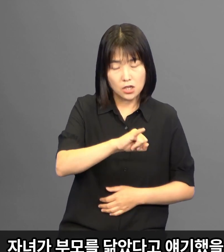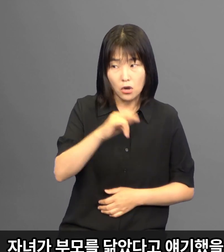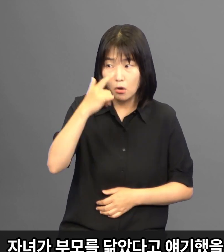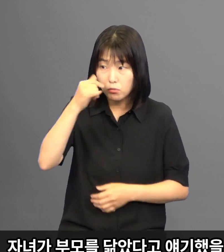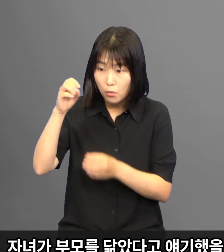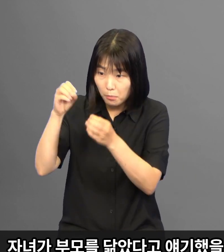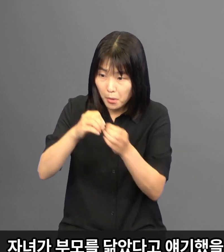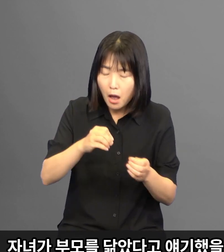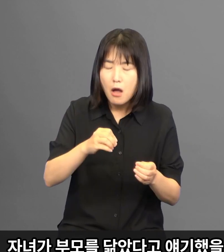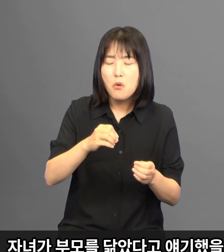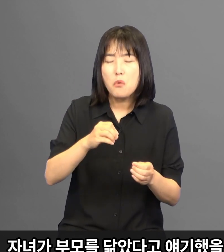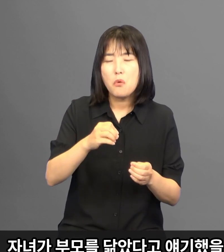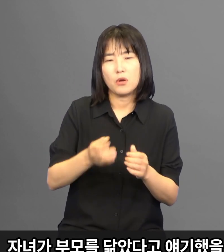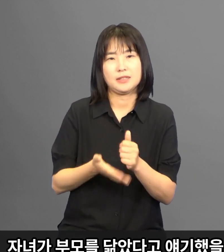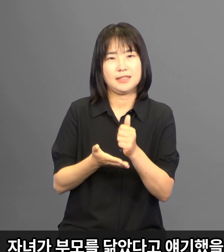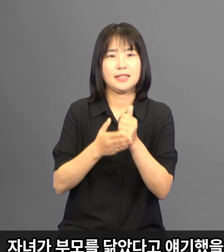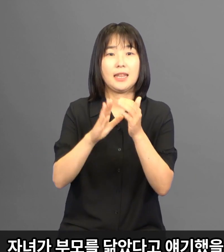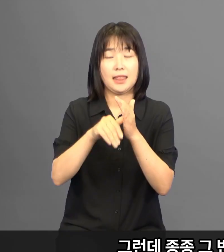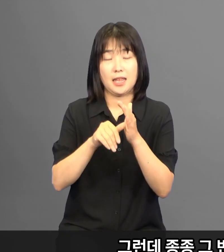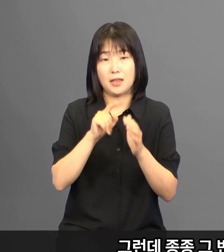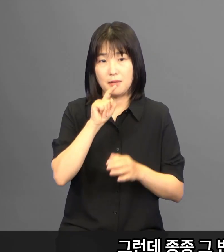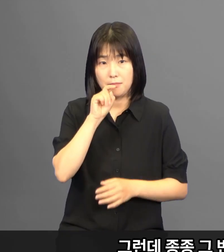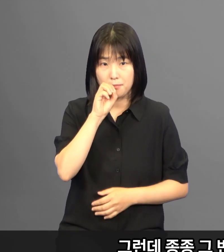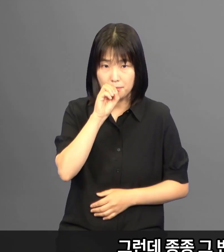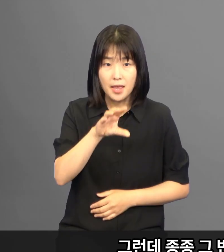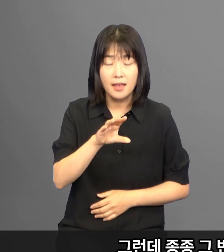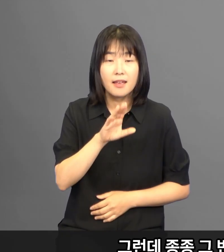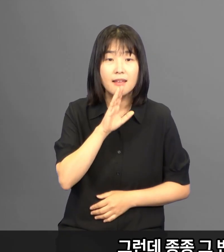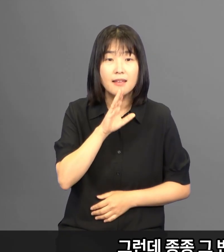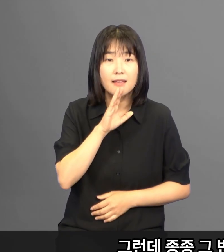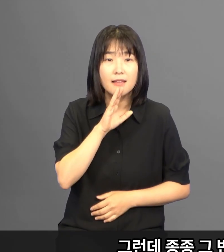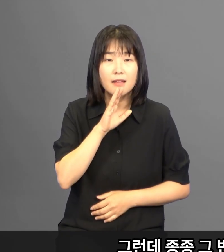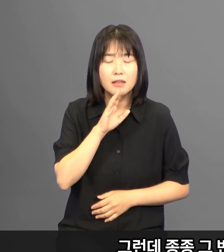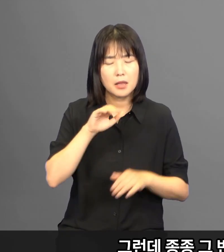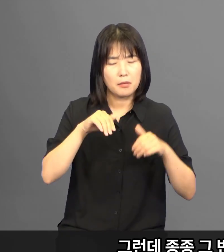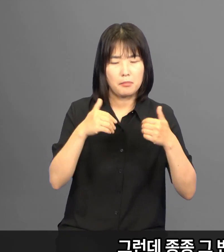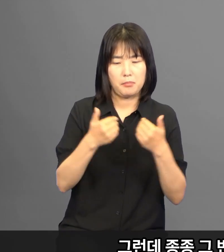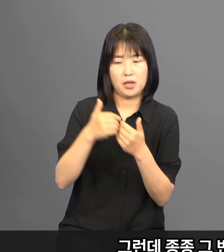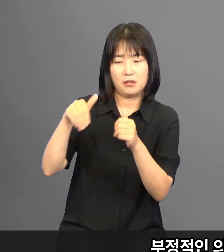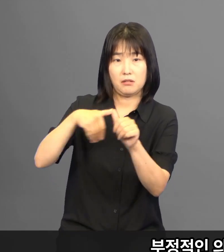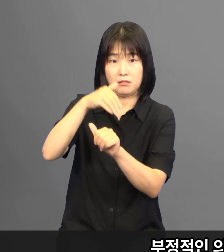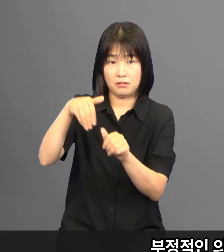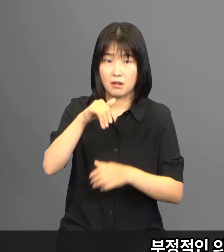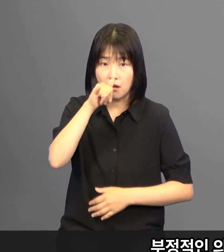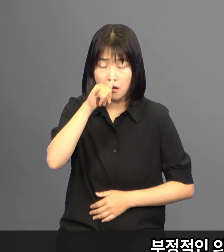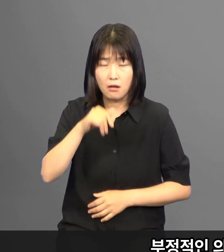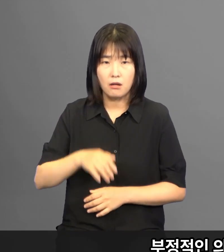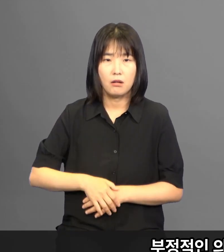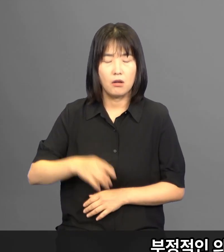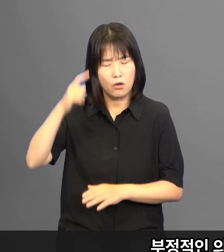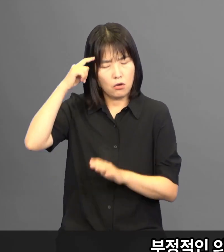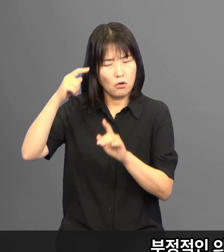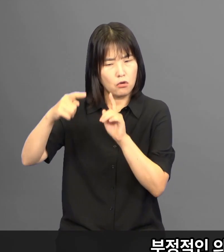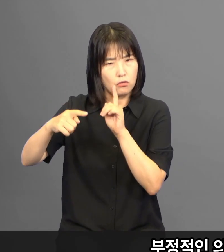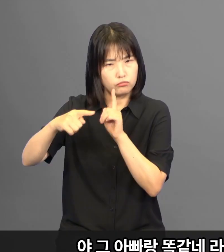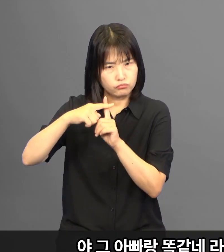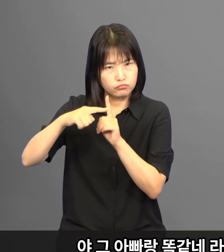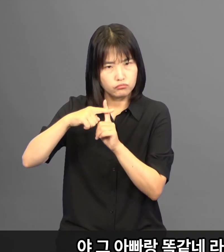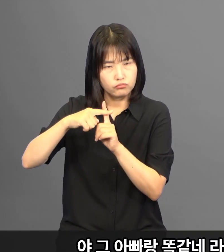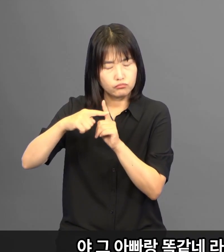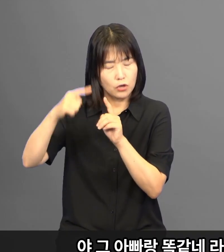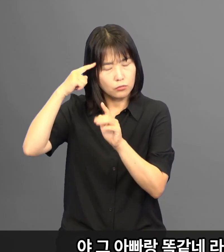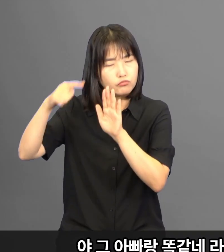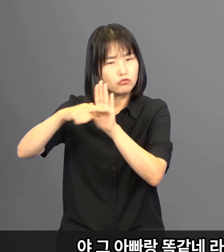보통 칭찬할 때 그렇게 얘기를 합니다. 그런데 종종 그 반대가 될 수가 있습니다. 부정적인 의미를 쓸 때도 있죠.